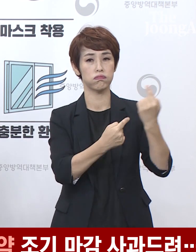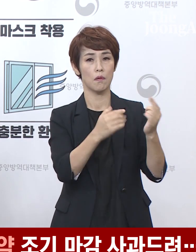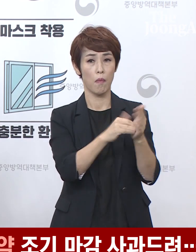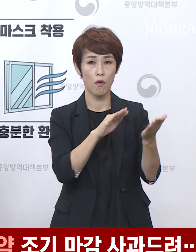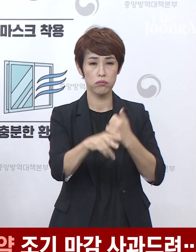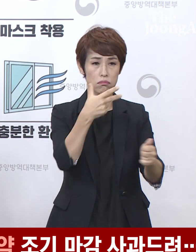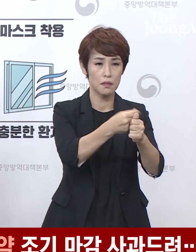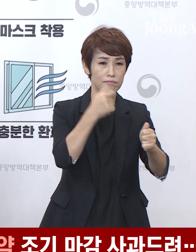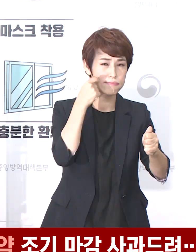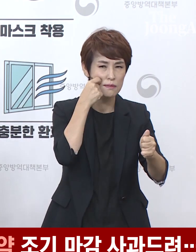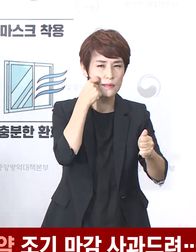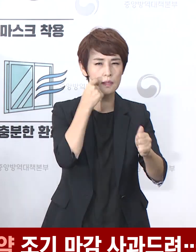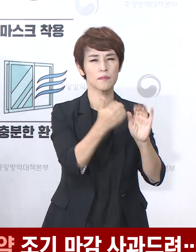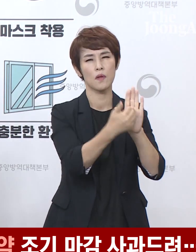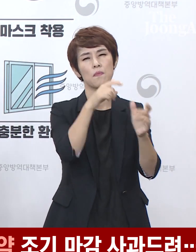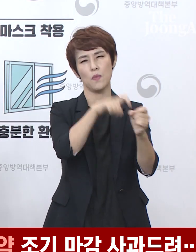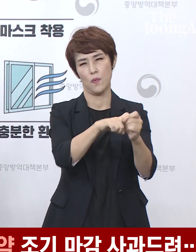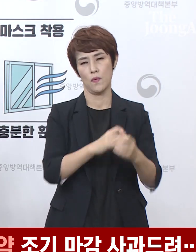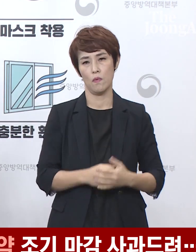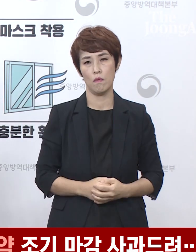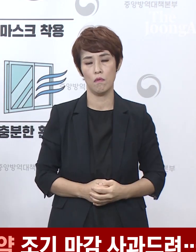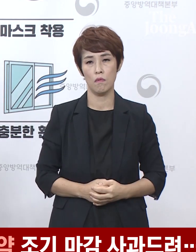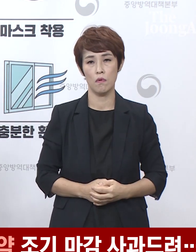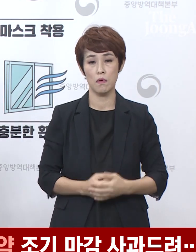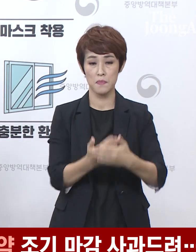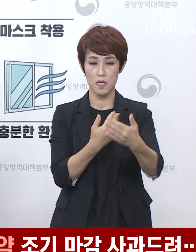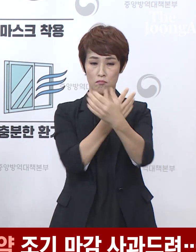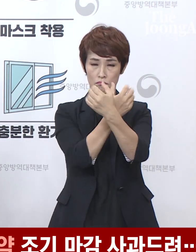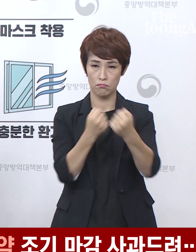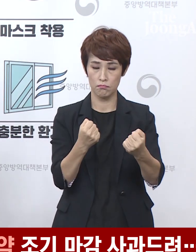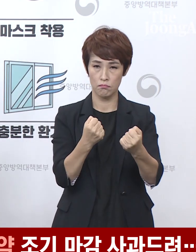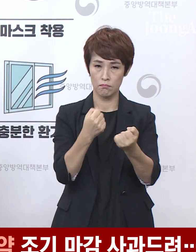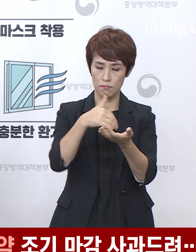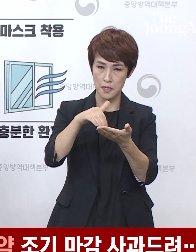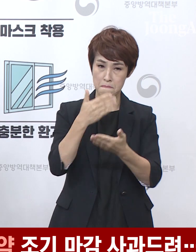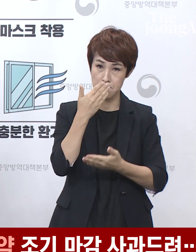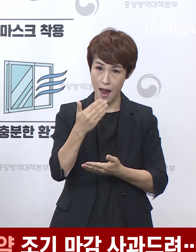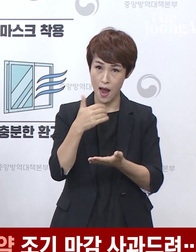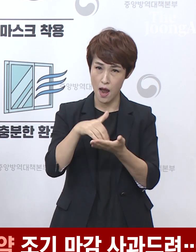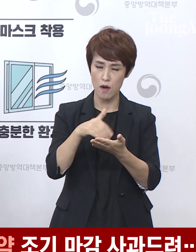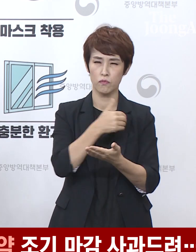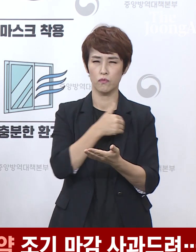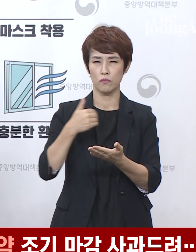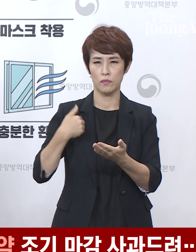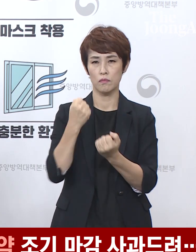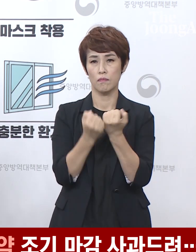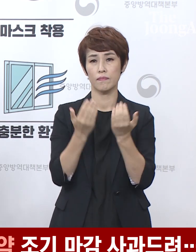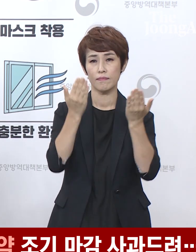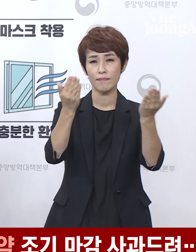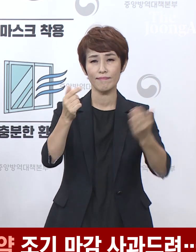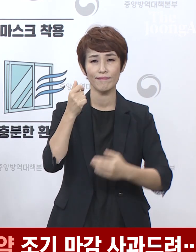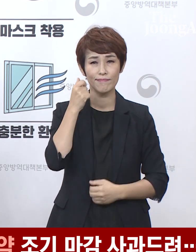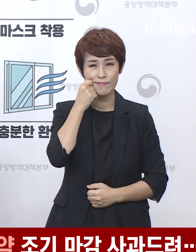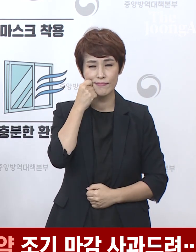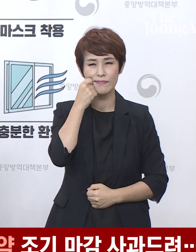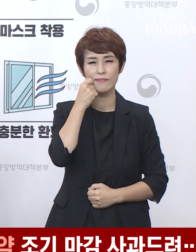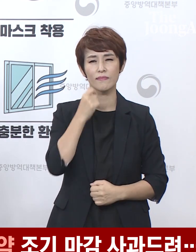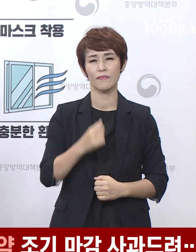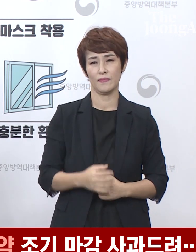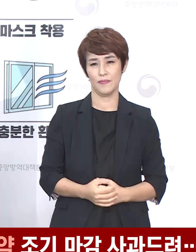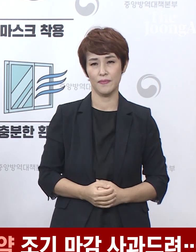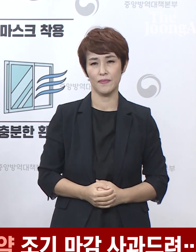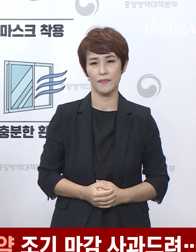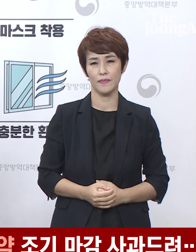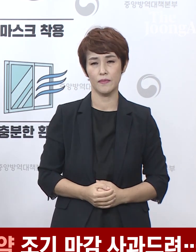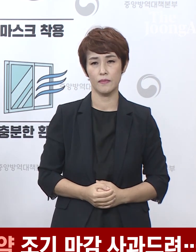위한 것이었지만 사전 예약이 가능한 물량에 대해 사전에 충분하게 설명드리지 못한 점과